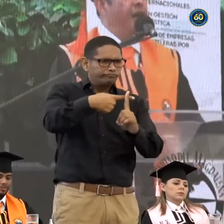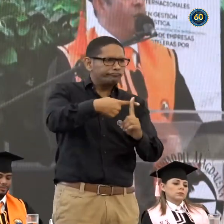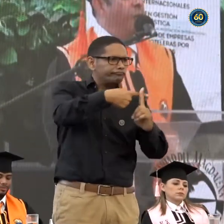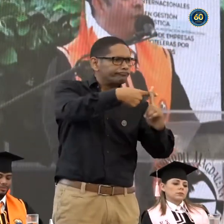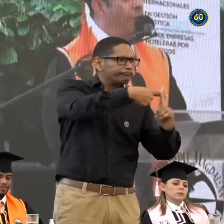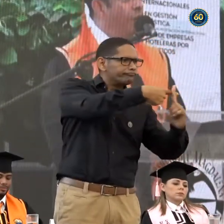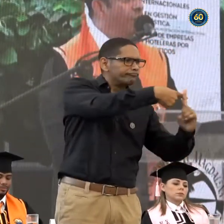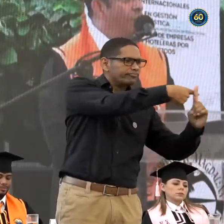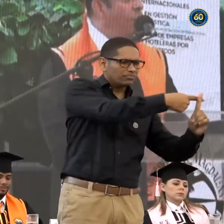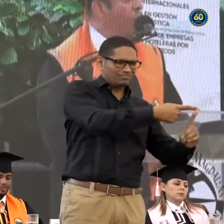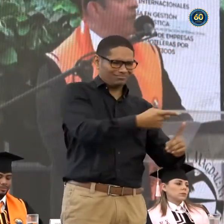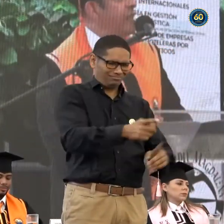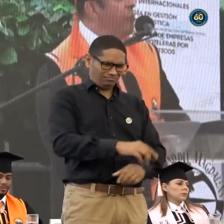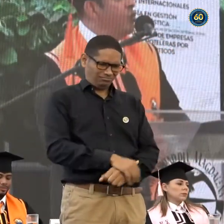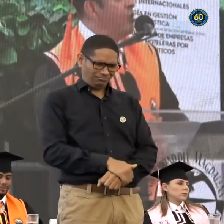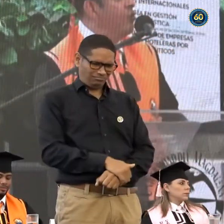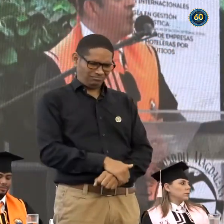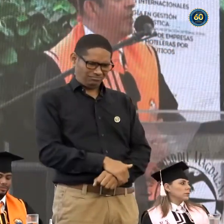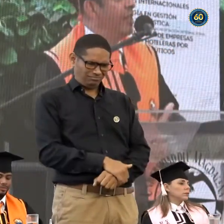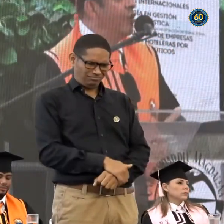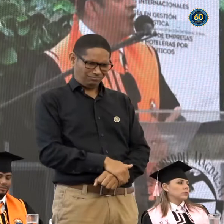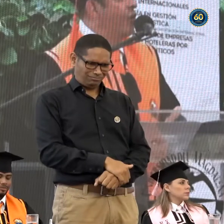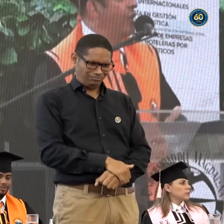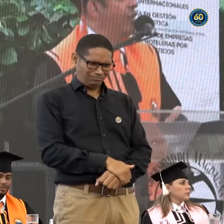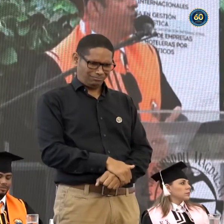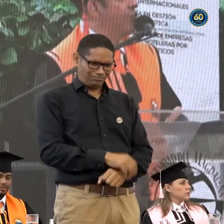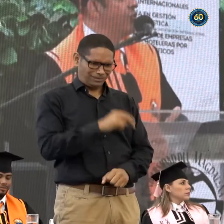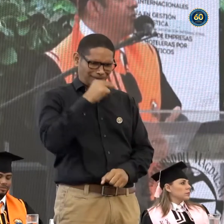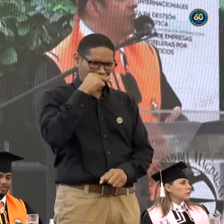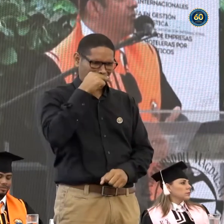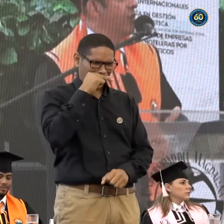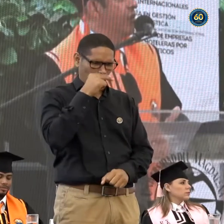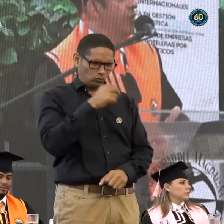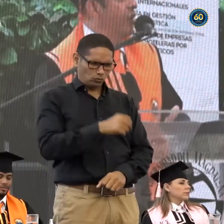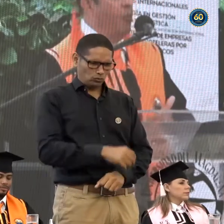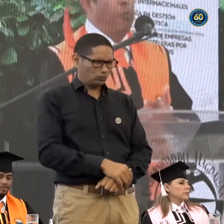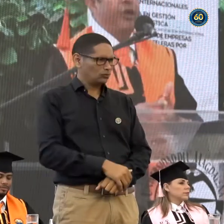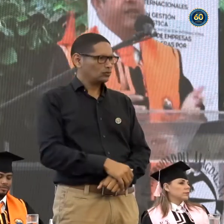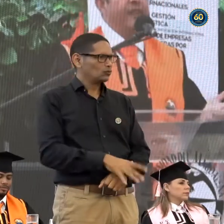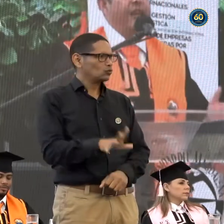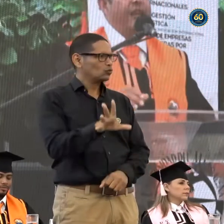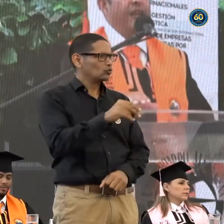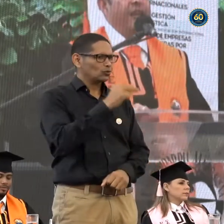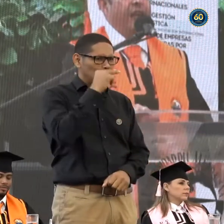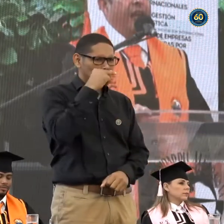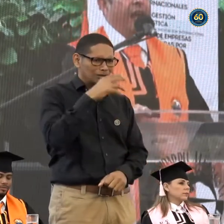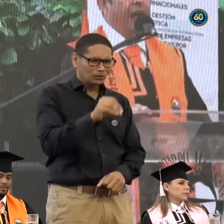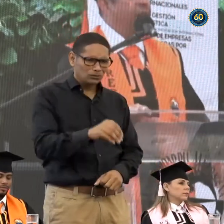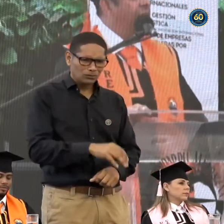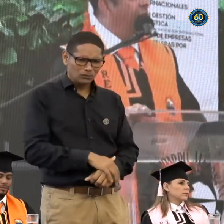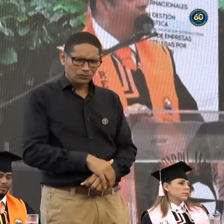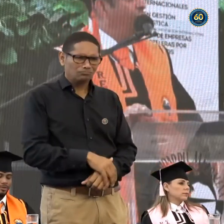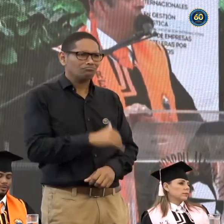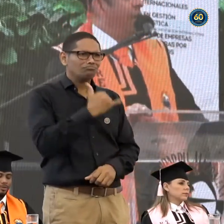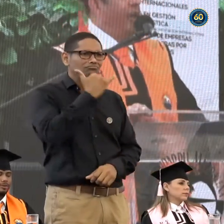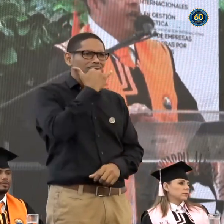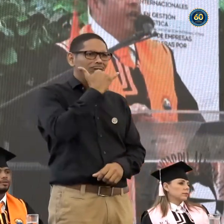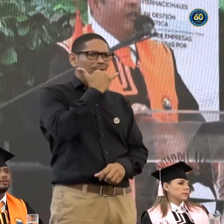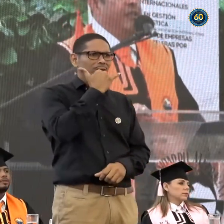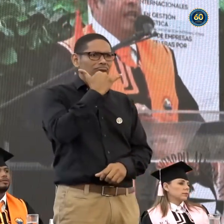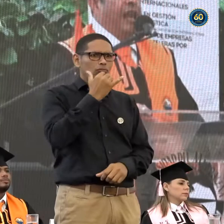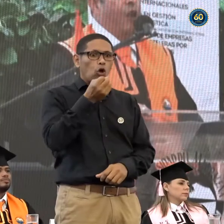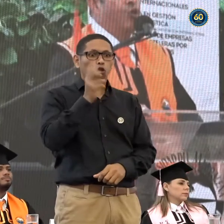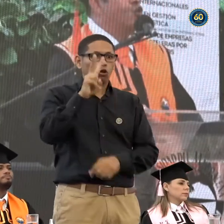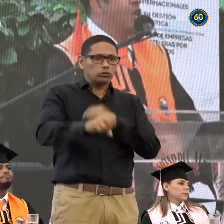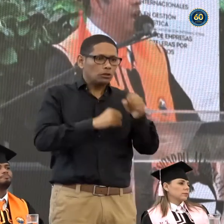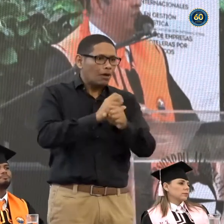cómo puede ser posible un cementerio lleno de niños cómo puede ser que la gente aquí no llegue ni siquiera los